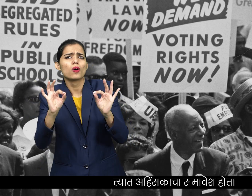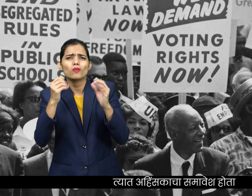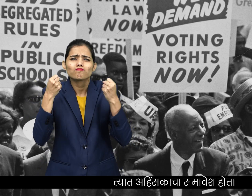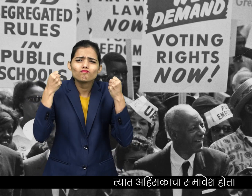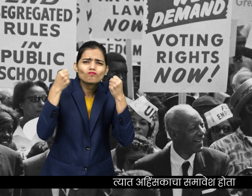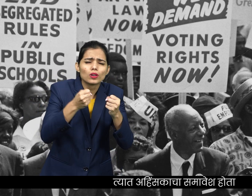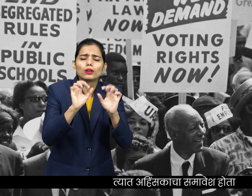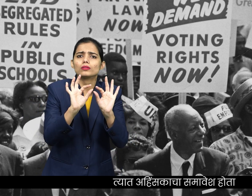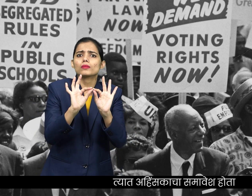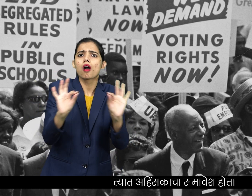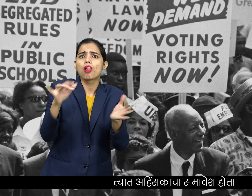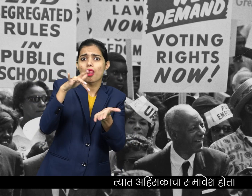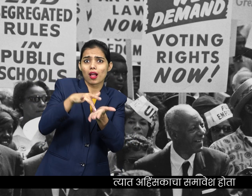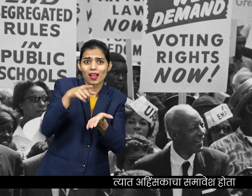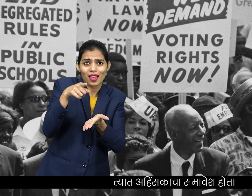होता.